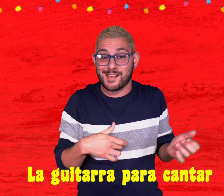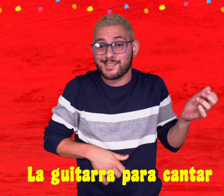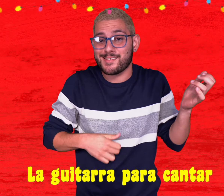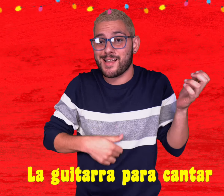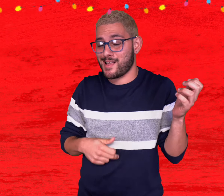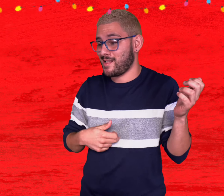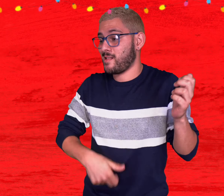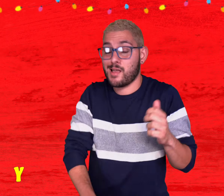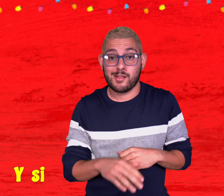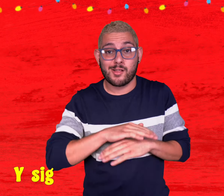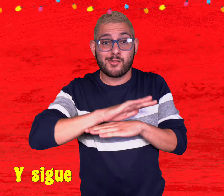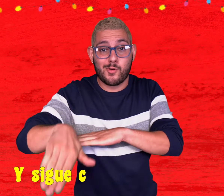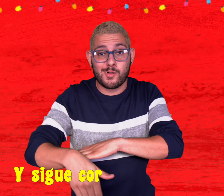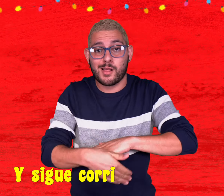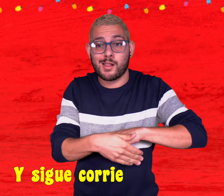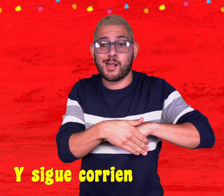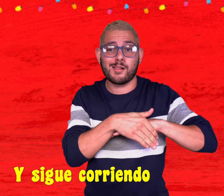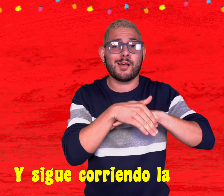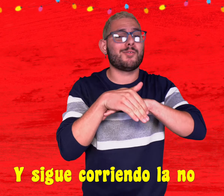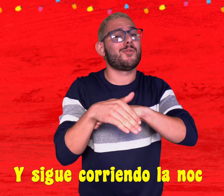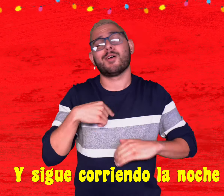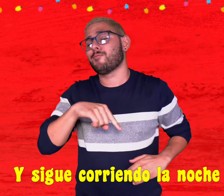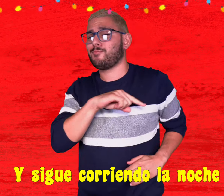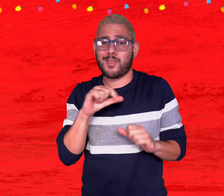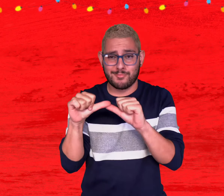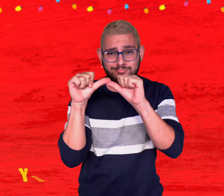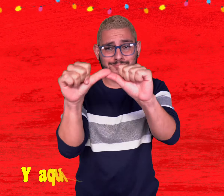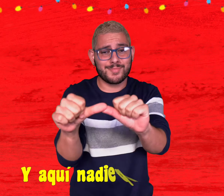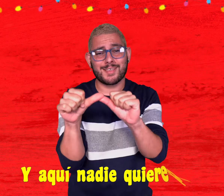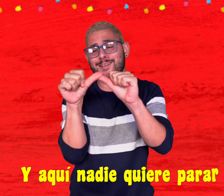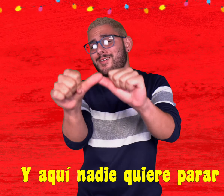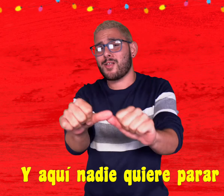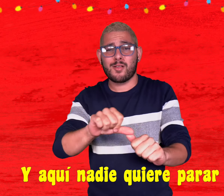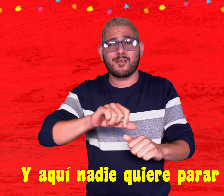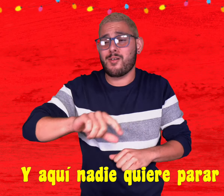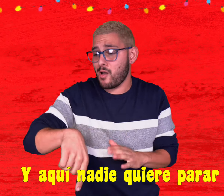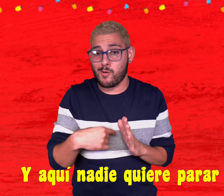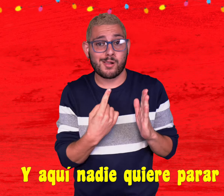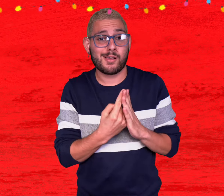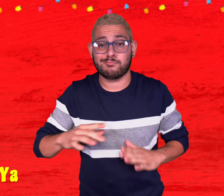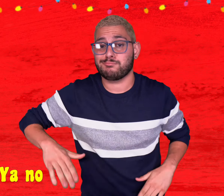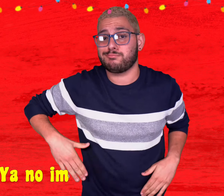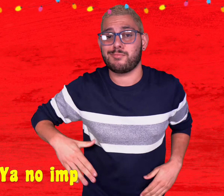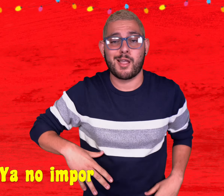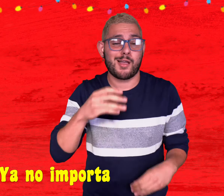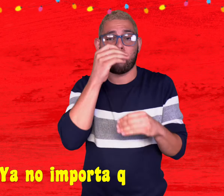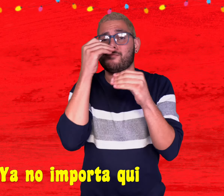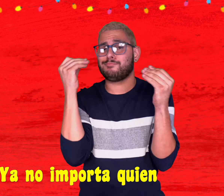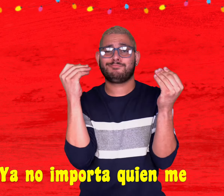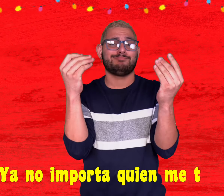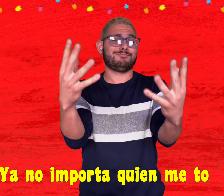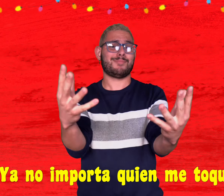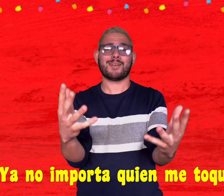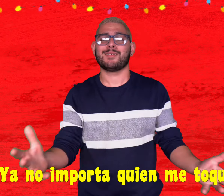cantar, y sigue corriendo la noche, y aquí nadie quiere parar, ya no importa quien me toque,